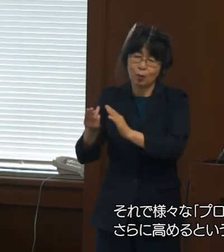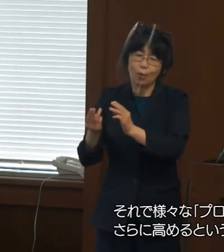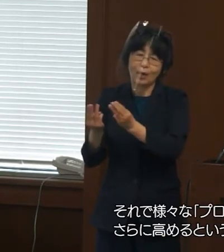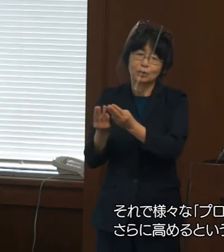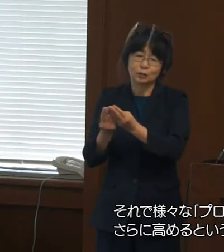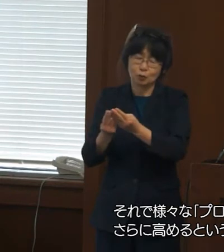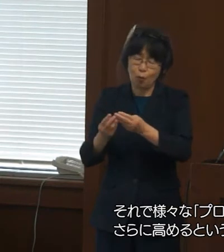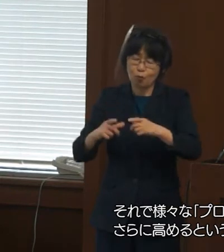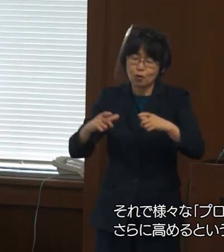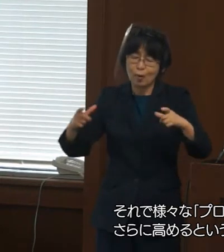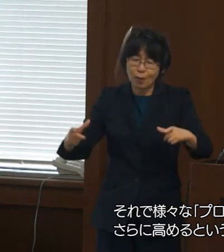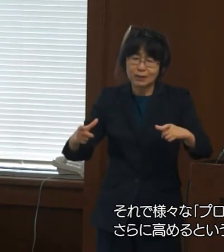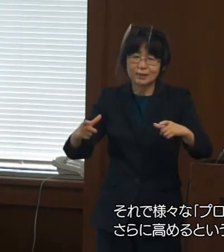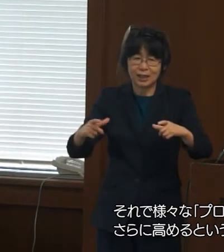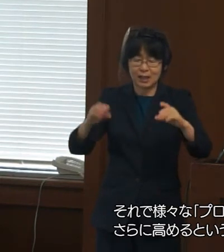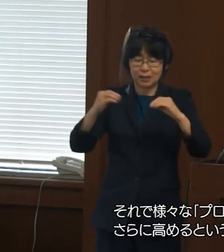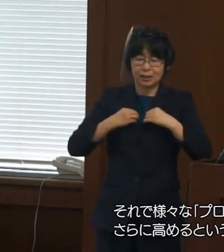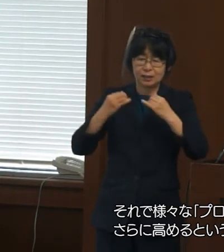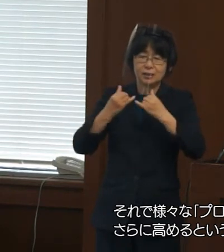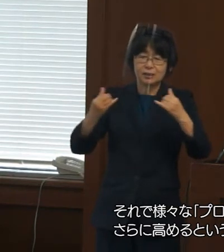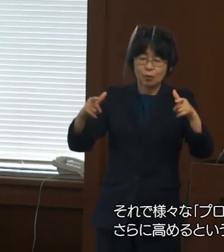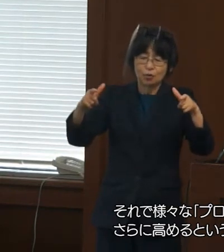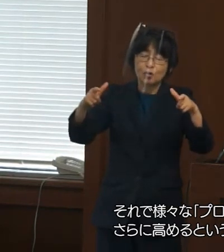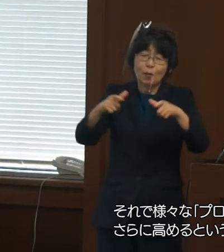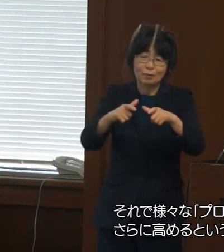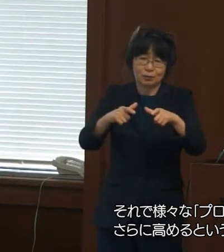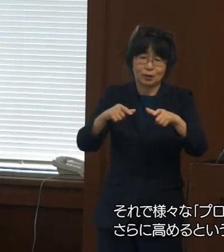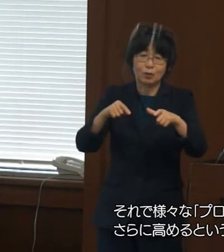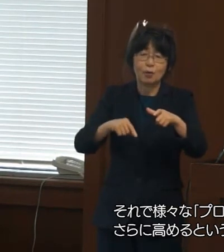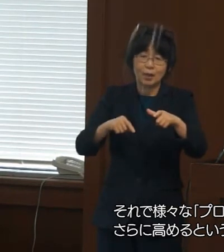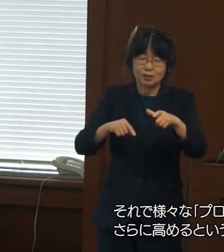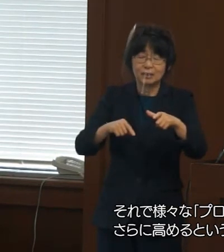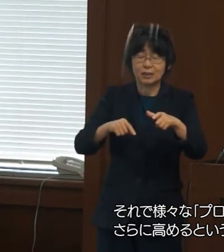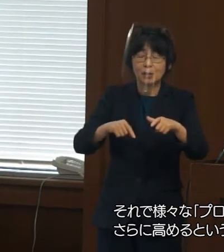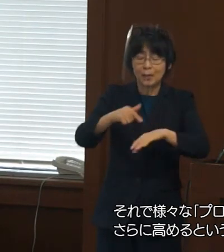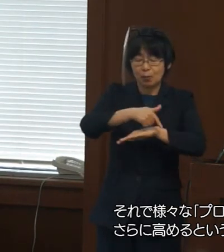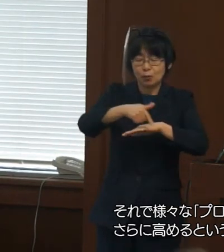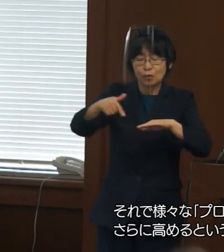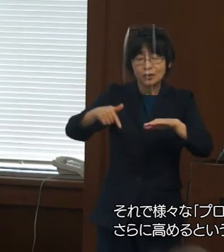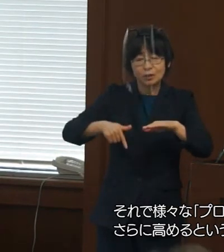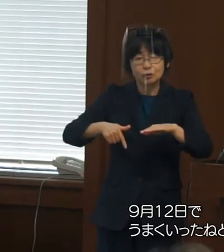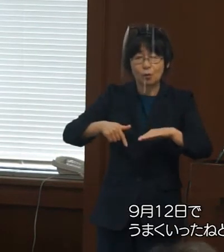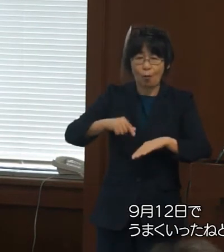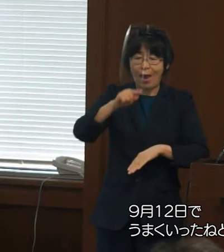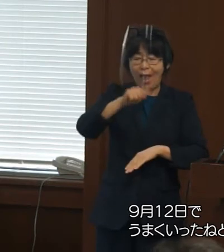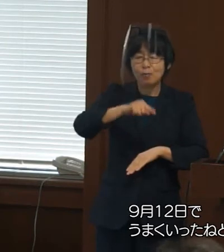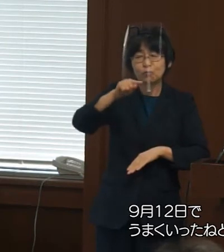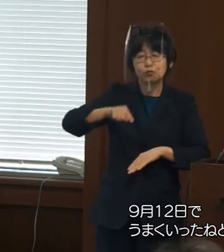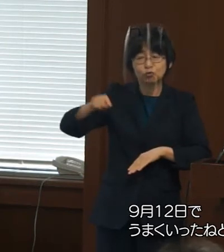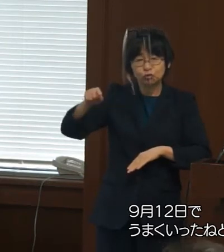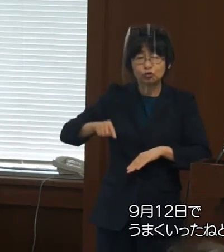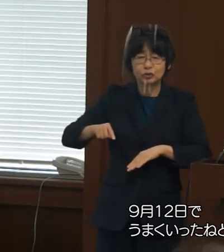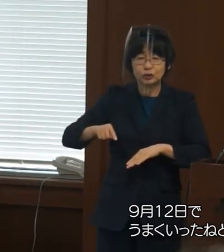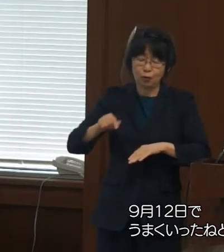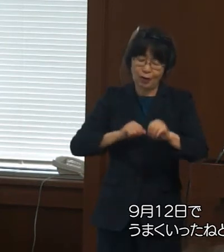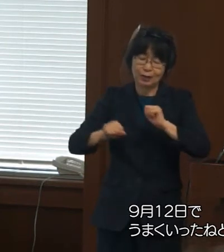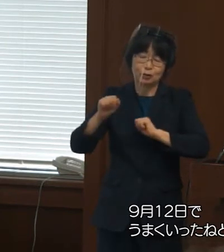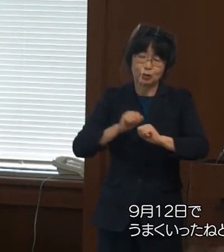動性をさらに高めるということを活用しながら、もう9月12